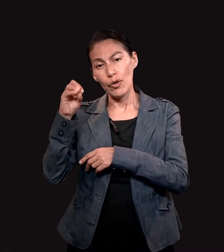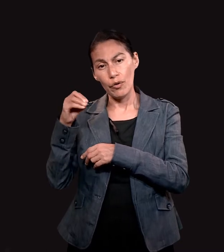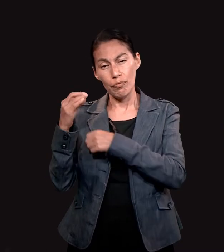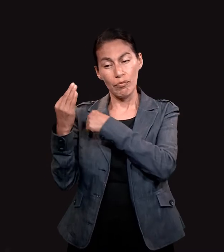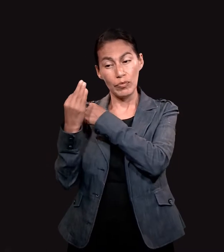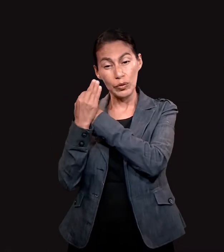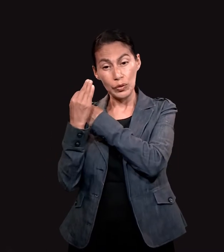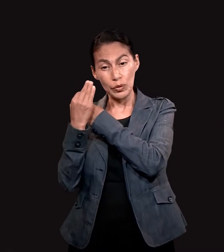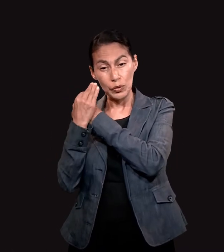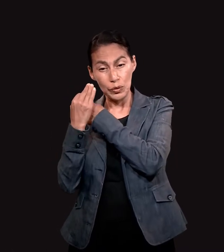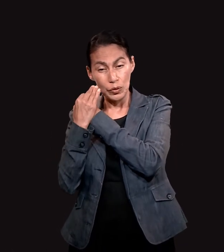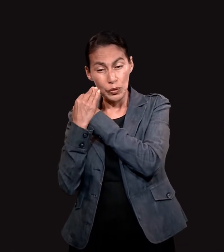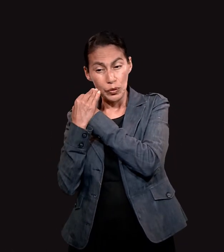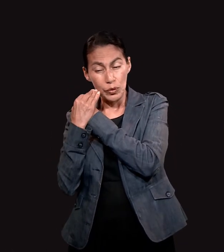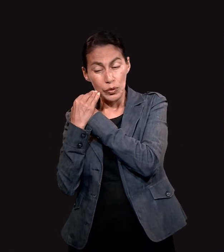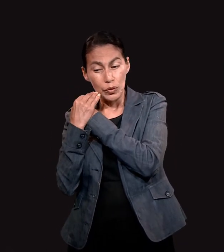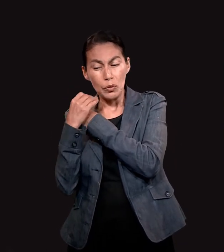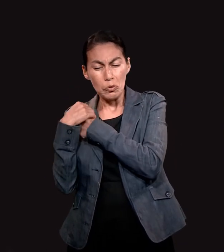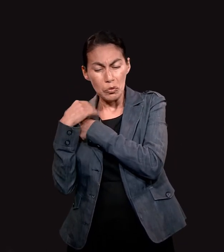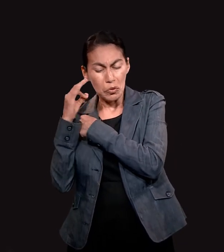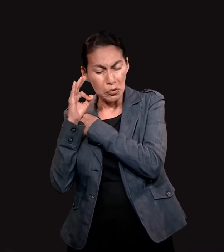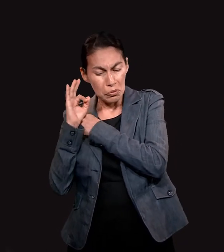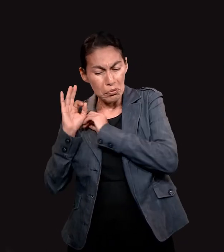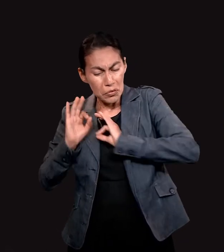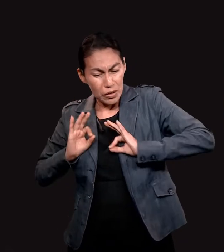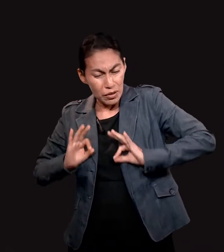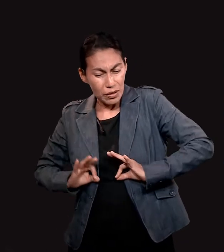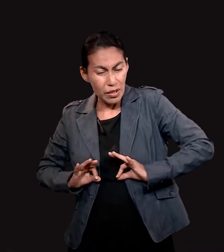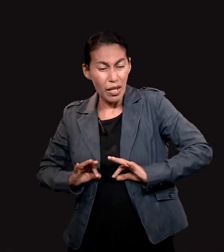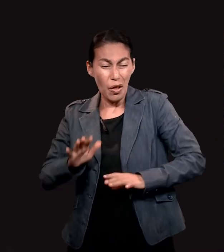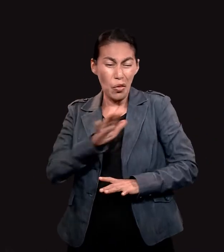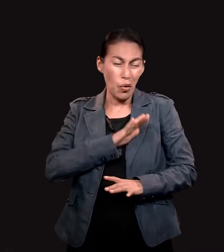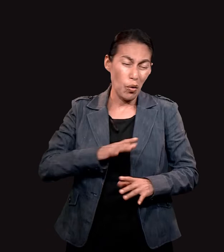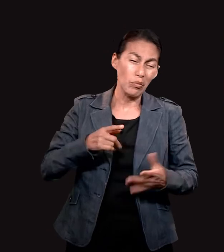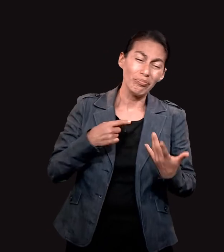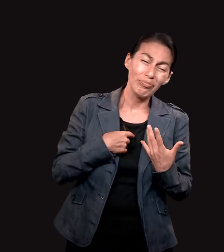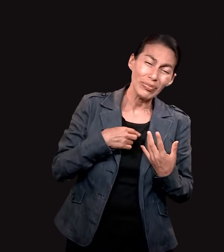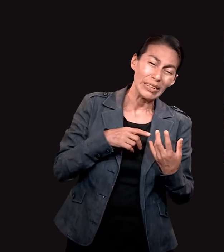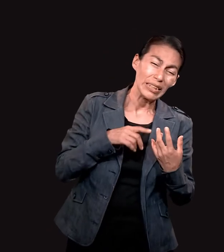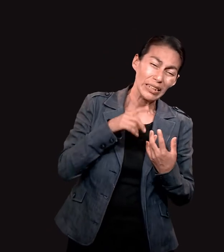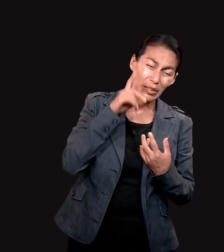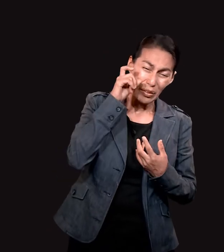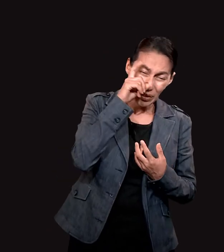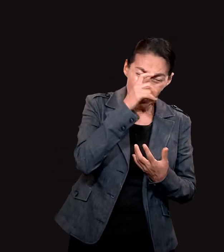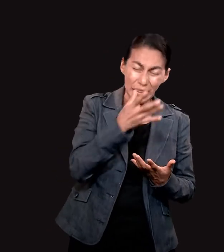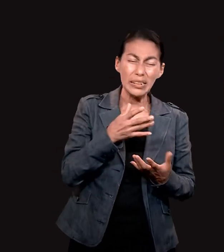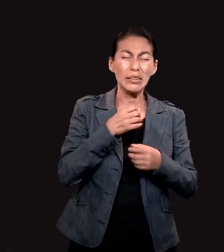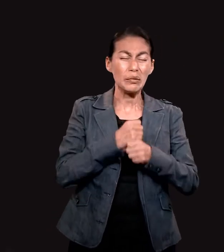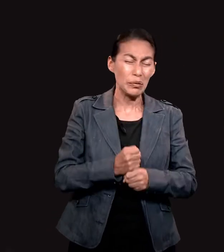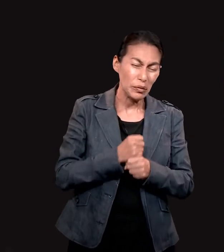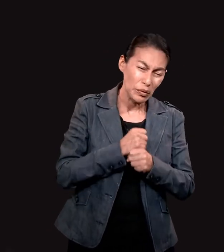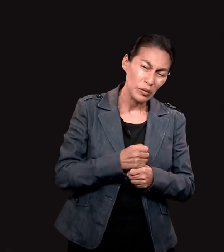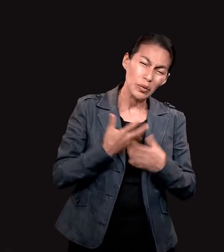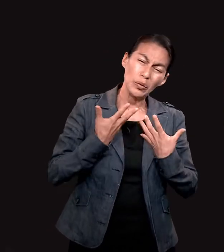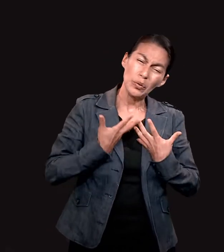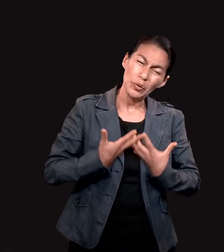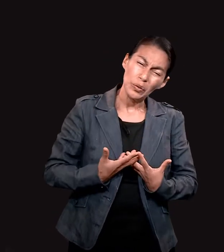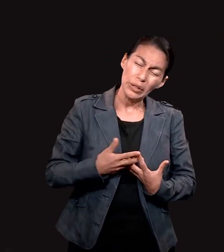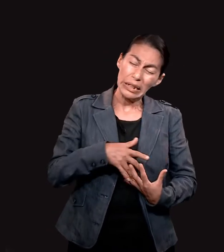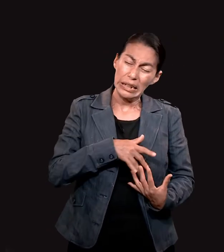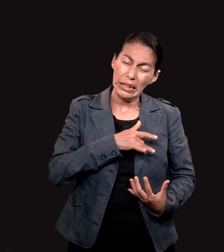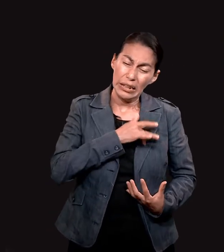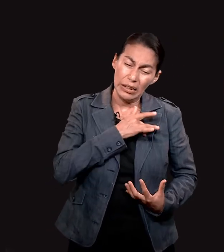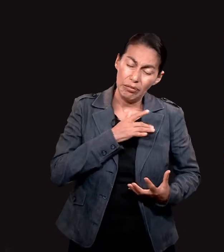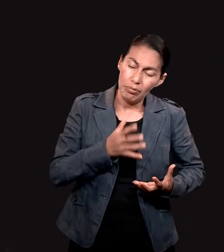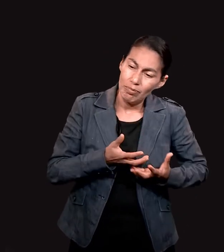el orar a Dios es descargar nuestras cargas, nuestras preocupaciones, nuestras